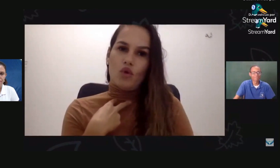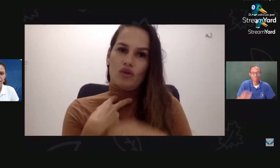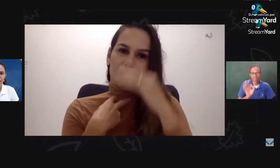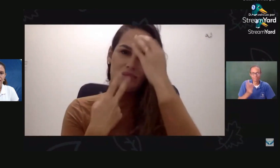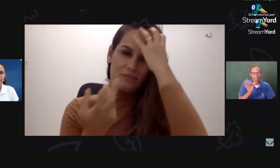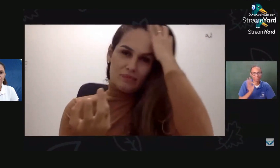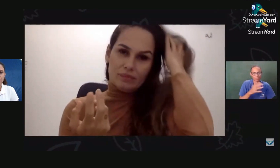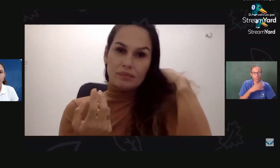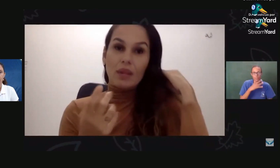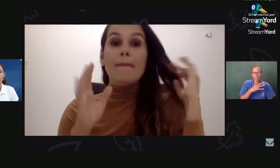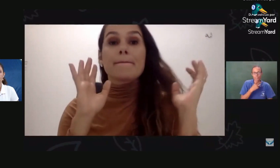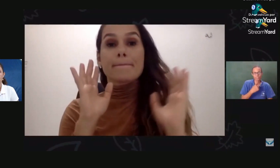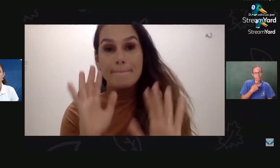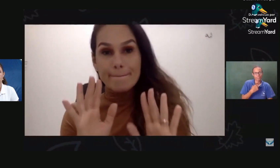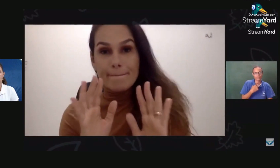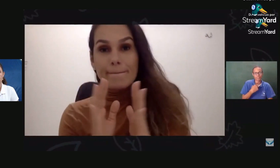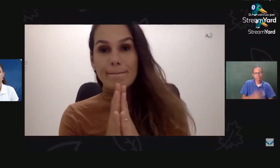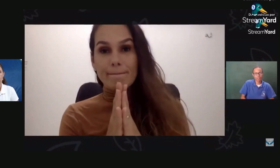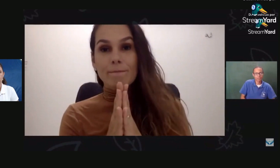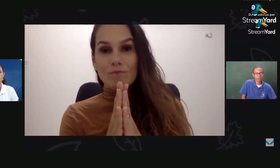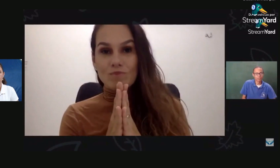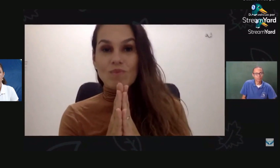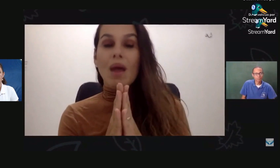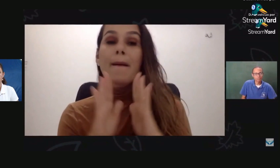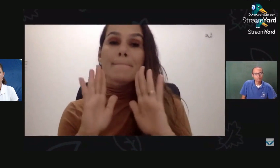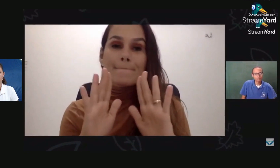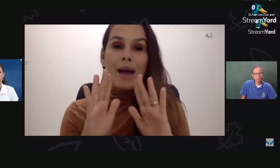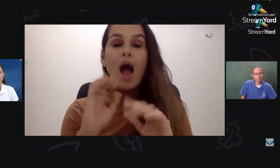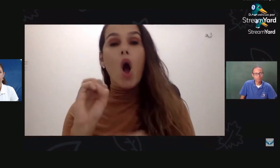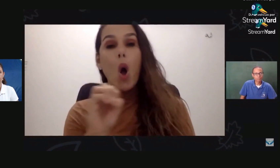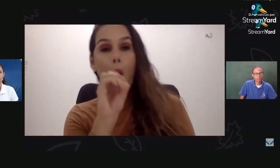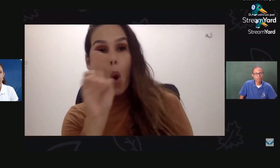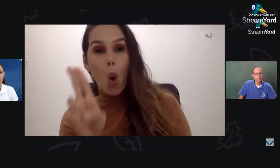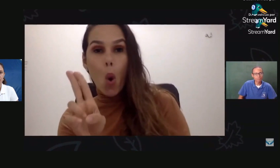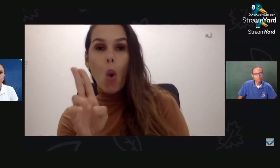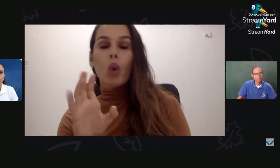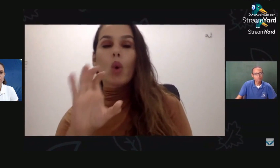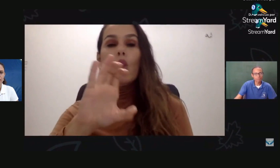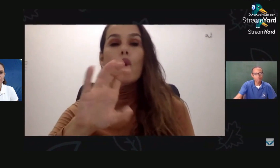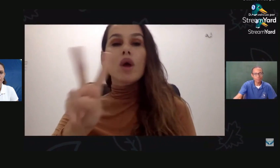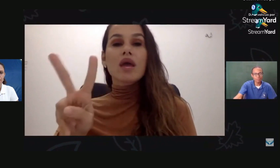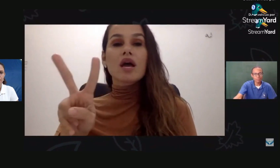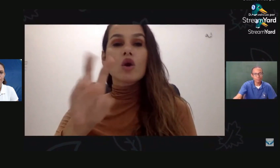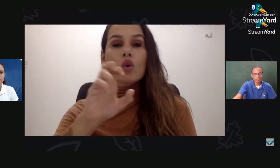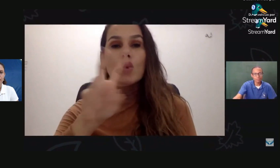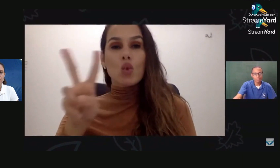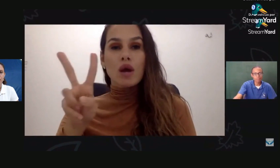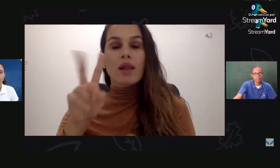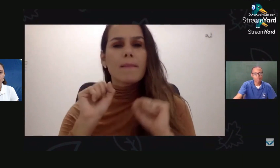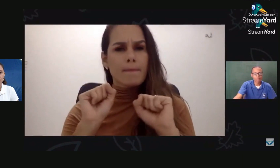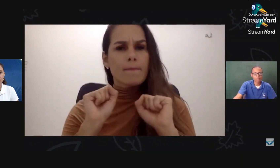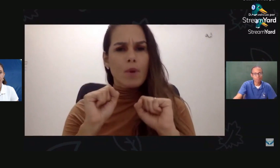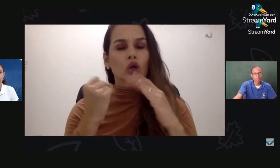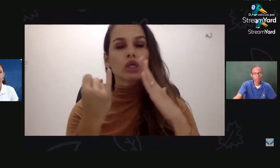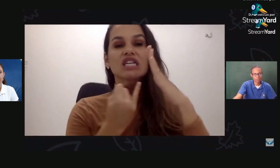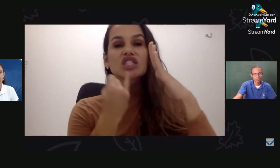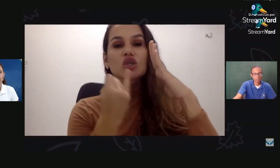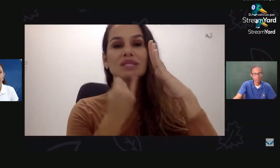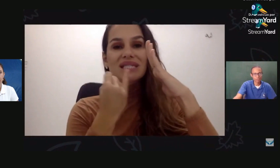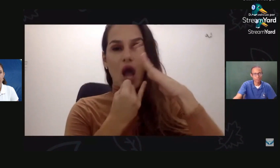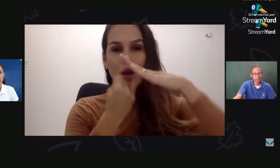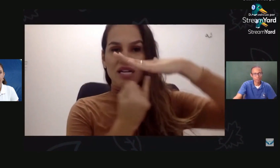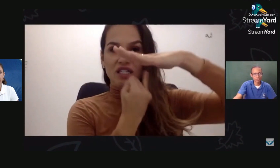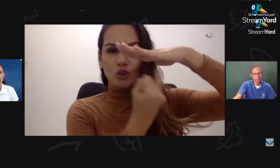sabem. Então, não pode deixar só por conta de ouvinte para a contratação desses tradutores intérpretes. Ou então, né,